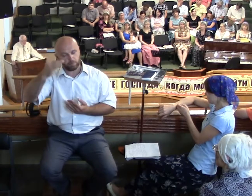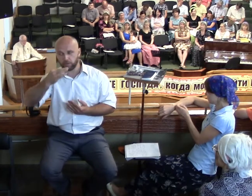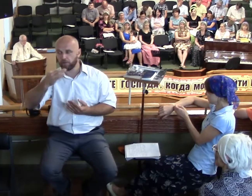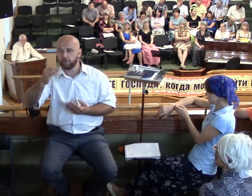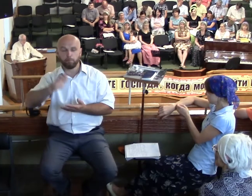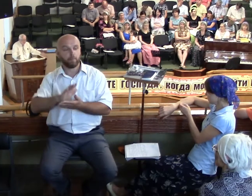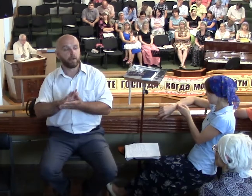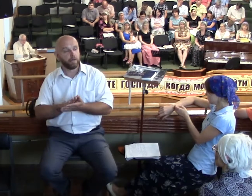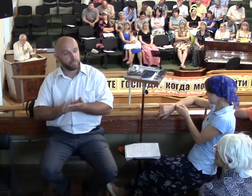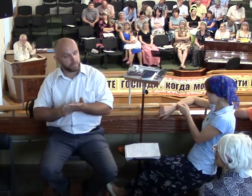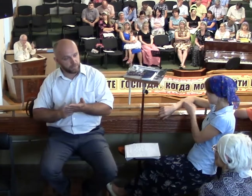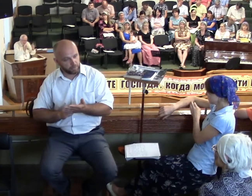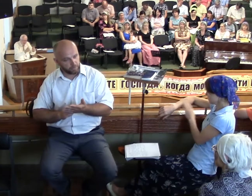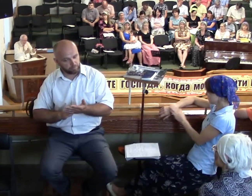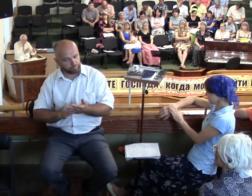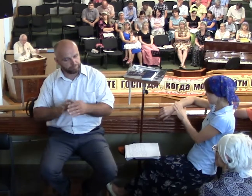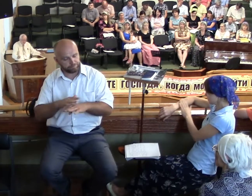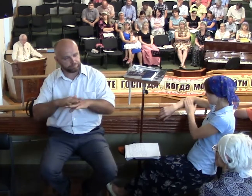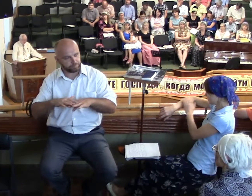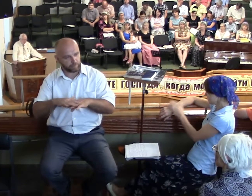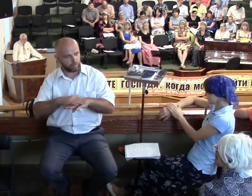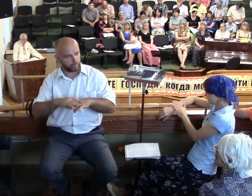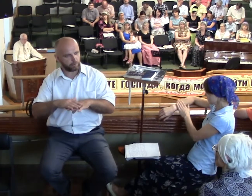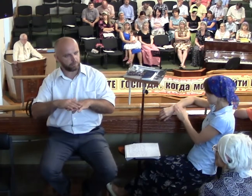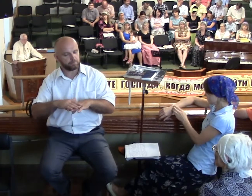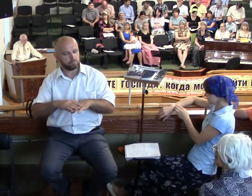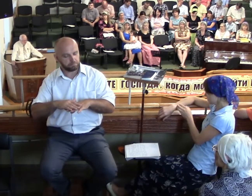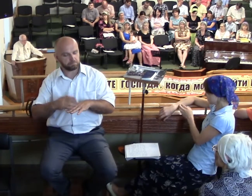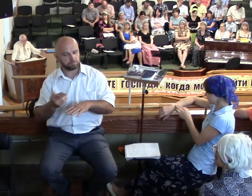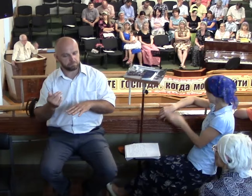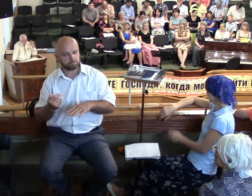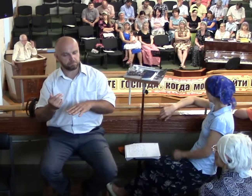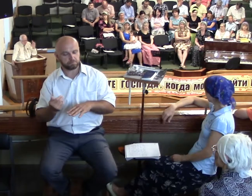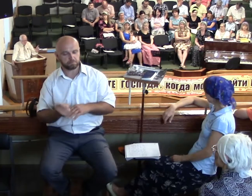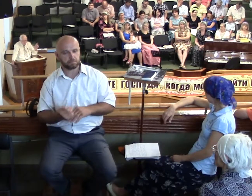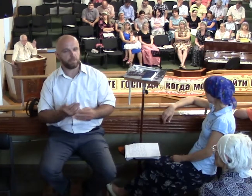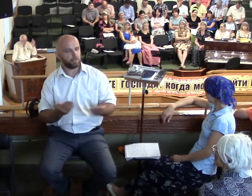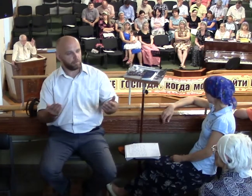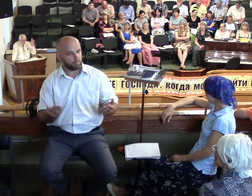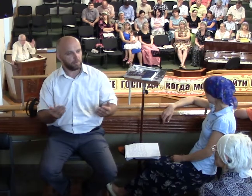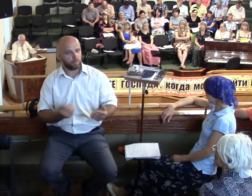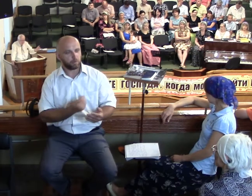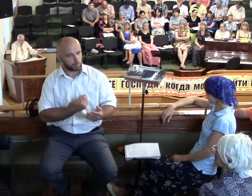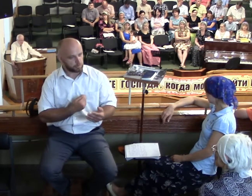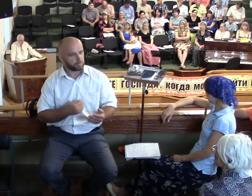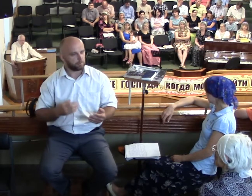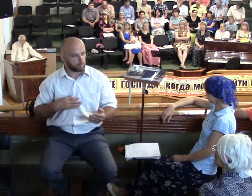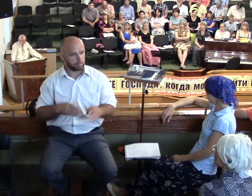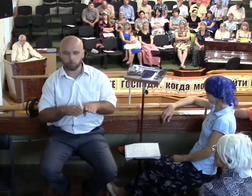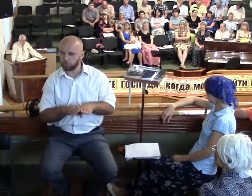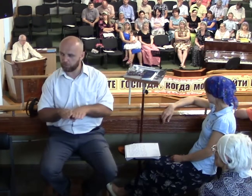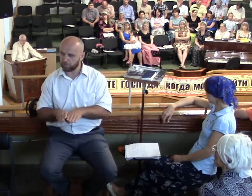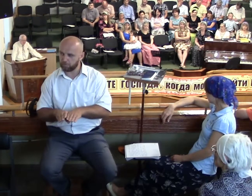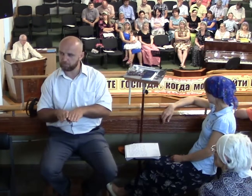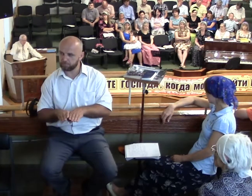угрожал. Почему? Потому что он постоянно был святой. Если Иисус Христос был святым в Нагорной